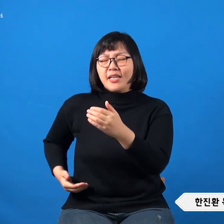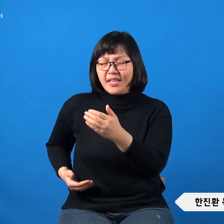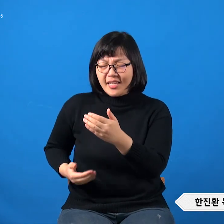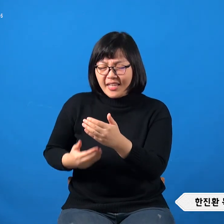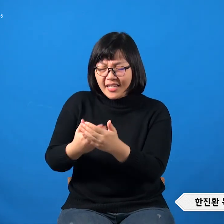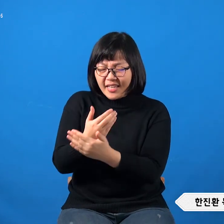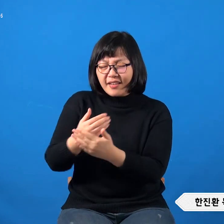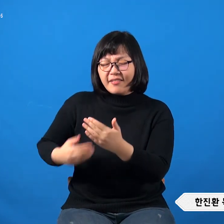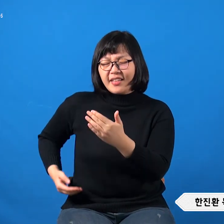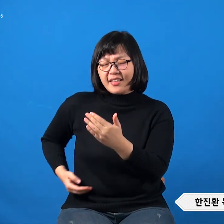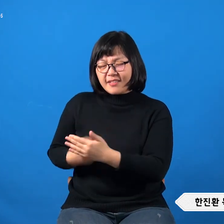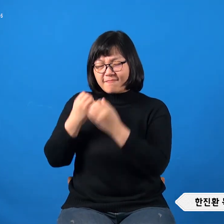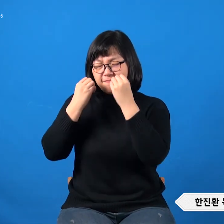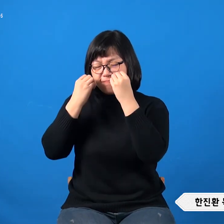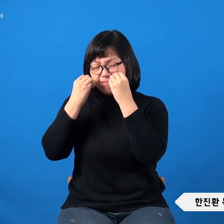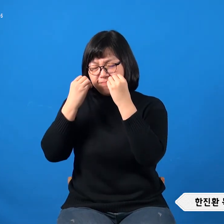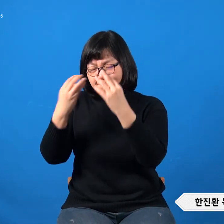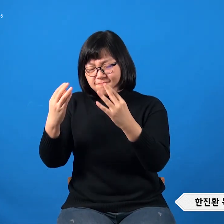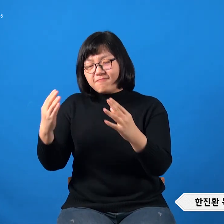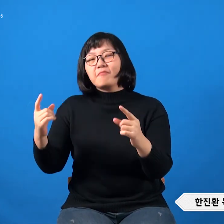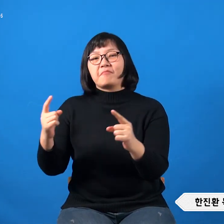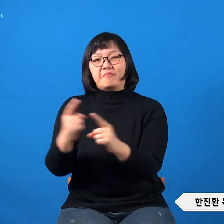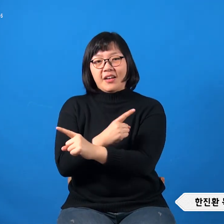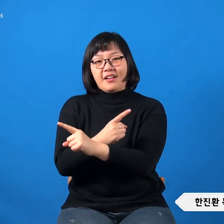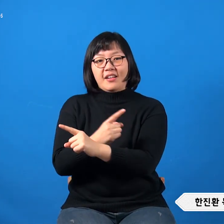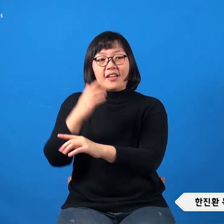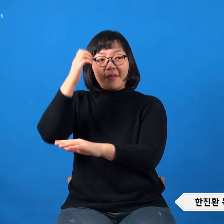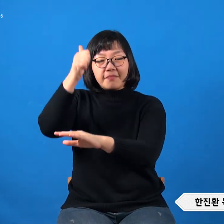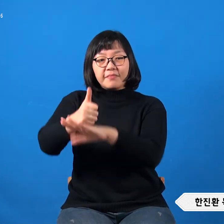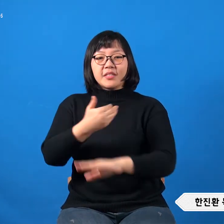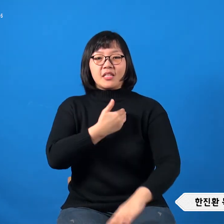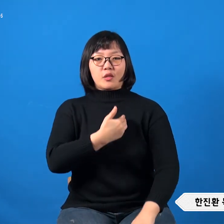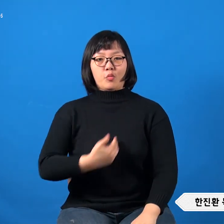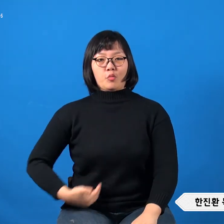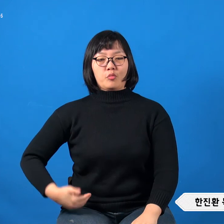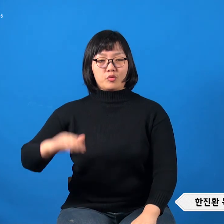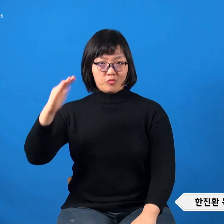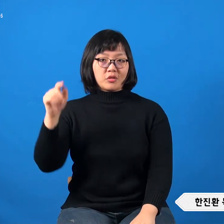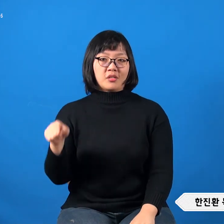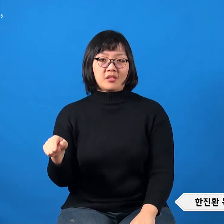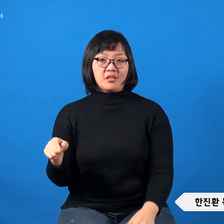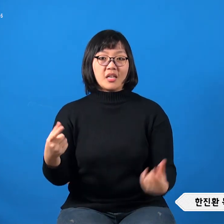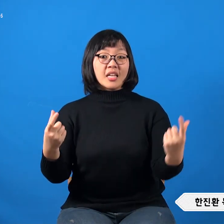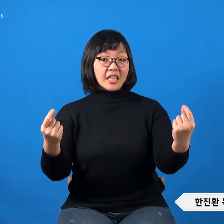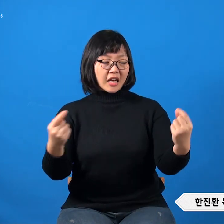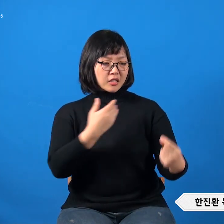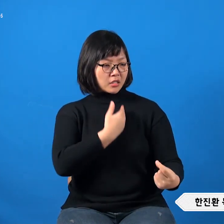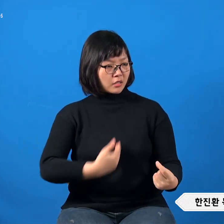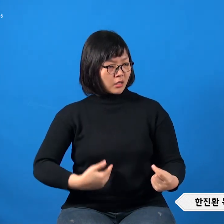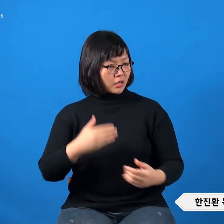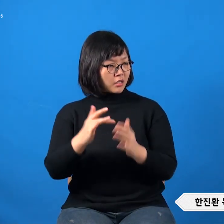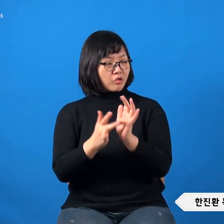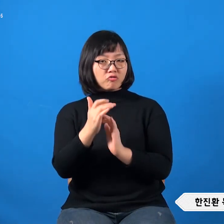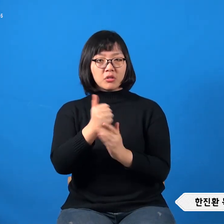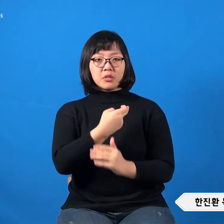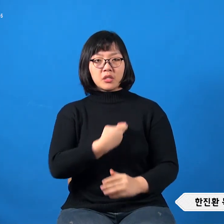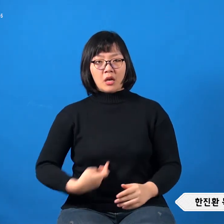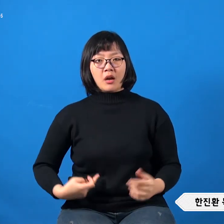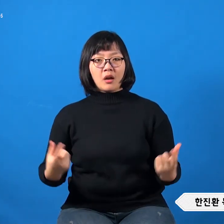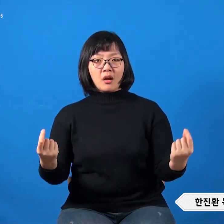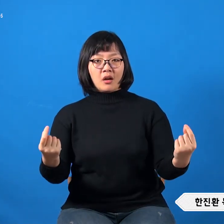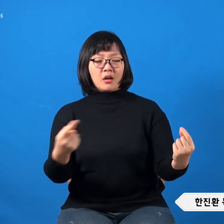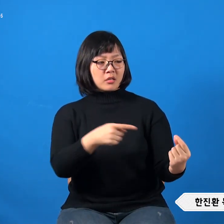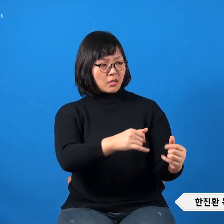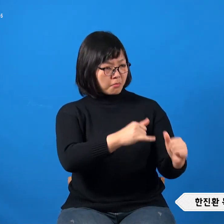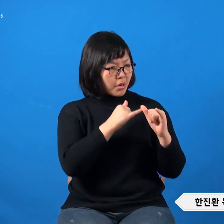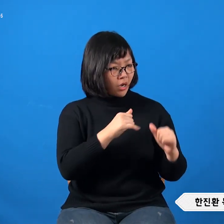돌이켜서 새 사람이 됐습니다. 그리고 나중에는 사도까지 됐습니다. 똑같이 죄를 지었는데도 어떤 사람은